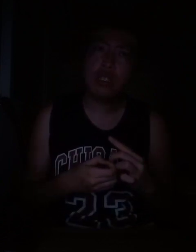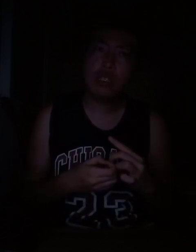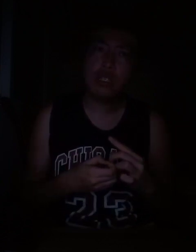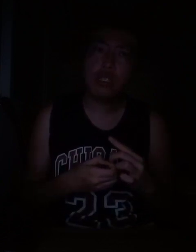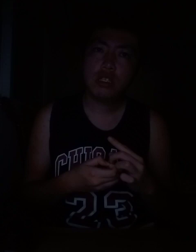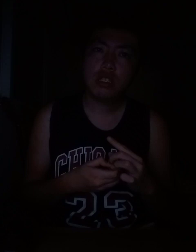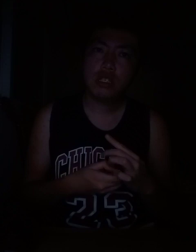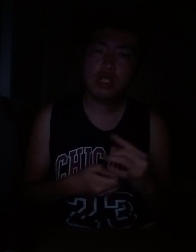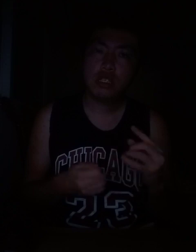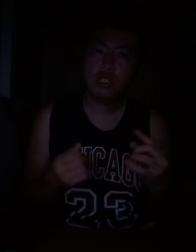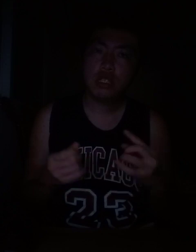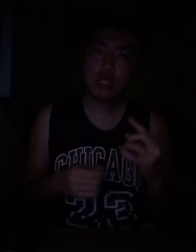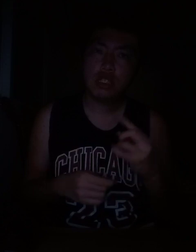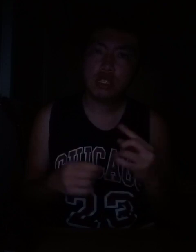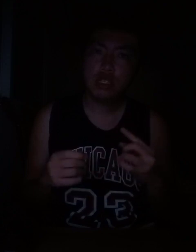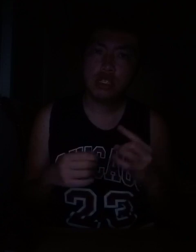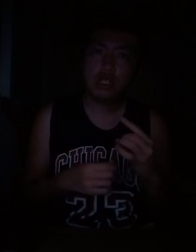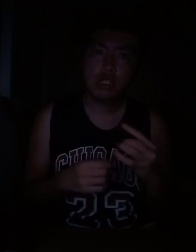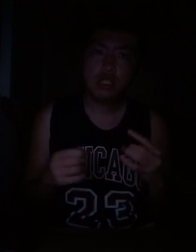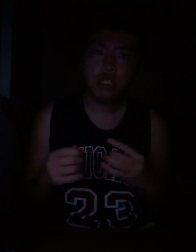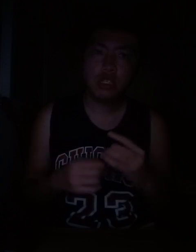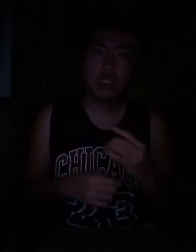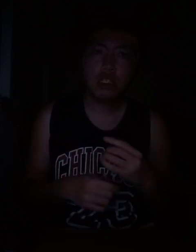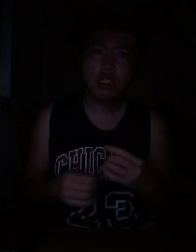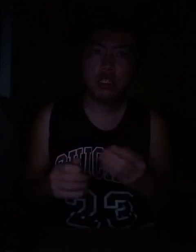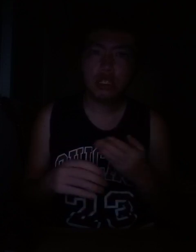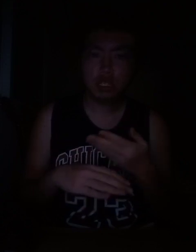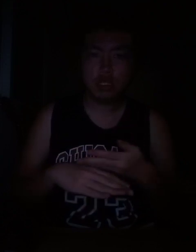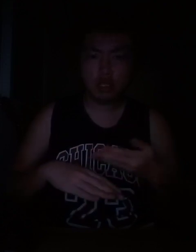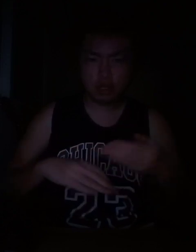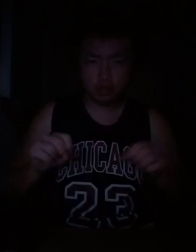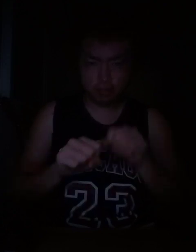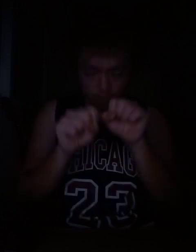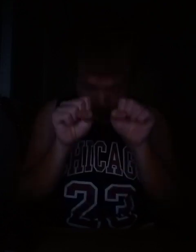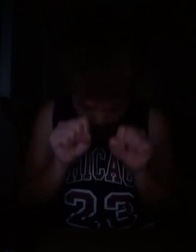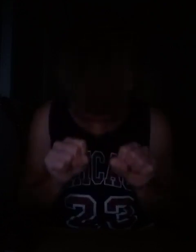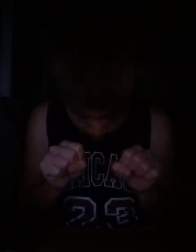부여된 가장 중요한 책무라고 저는 생각을 합니다. 예, 홍영 기자 잘 들었습니다.